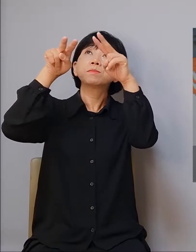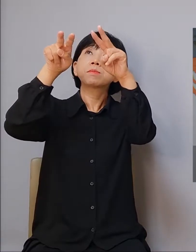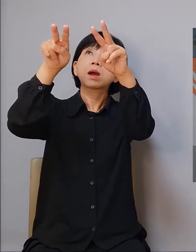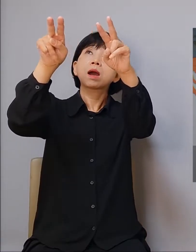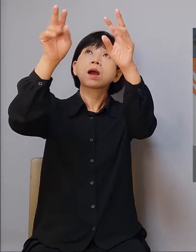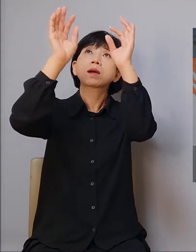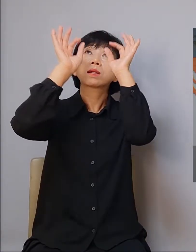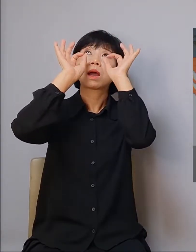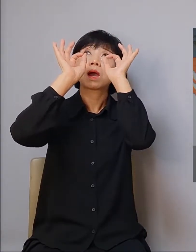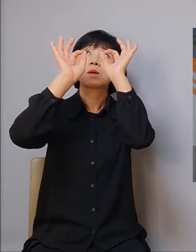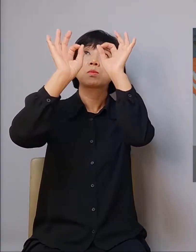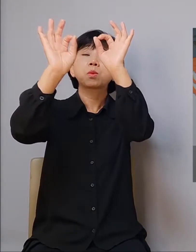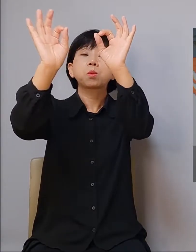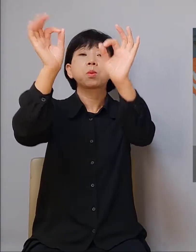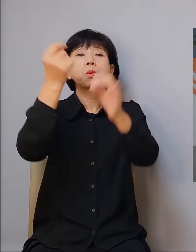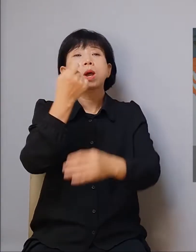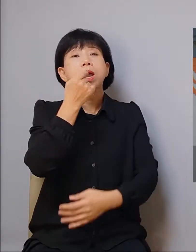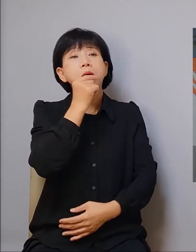주님